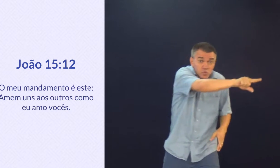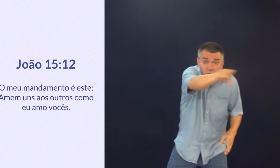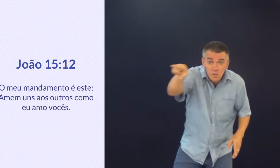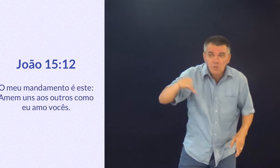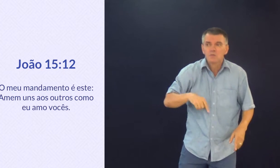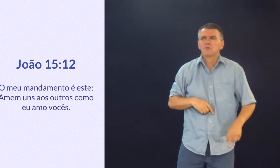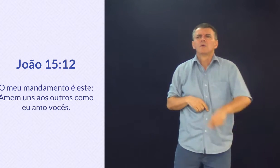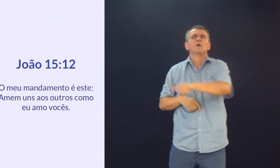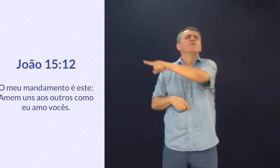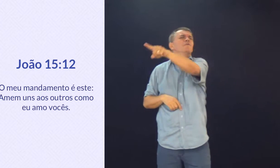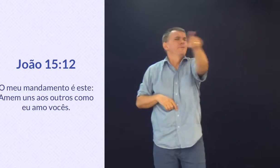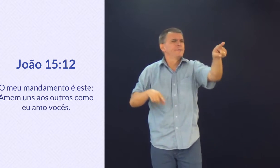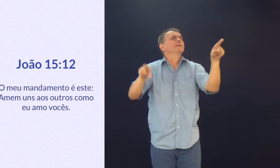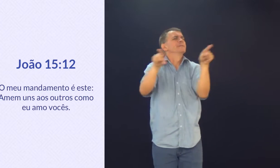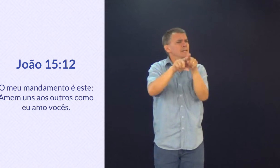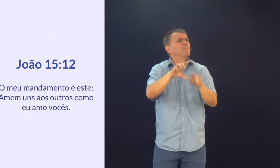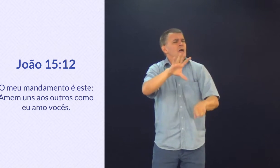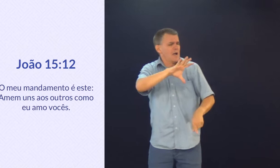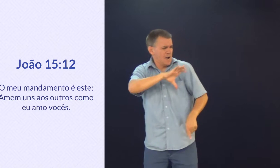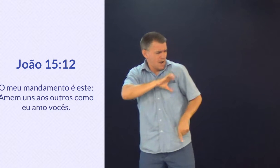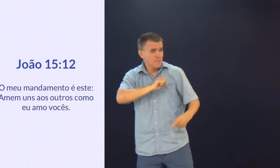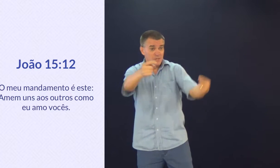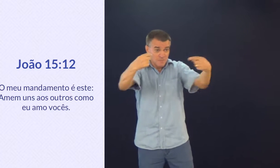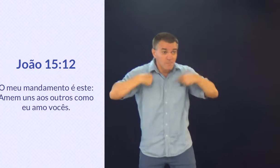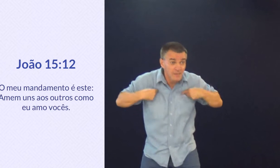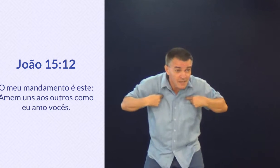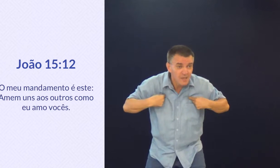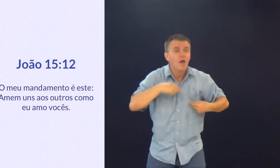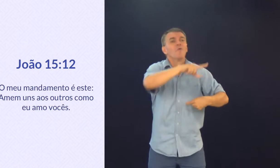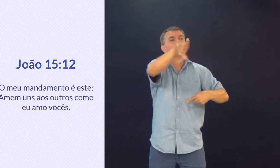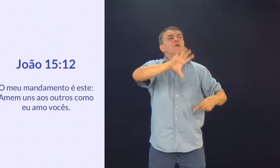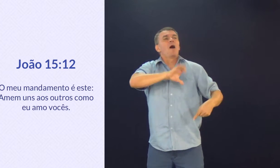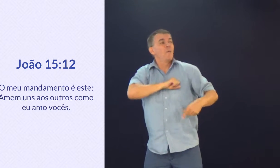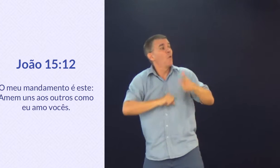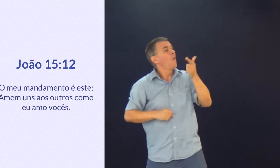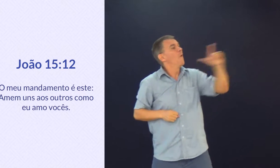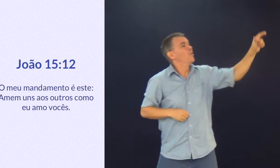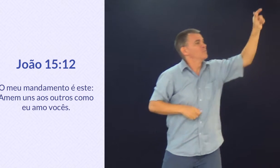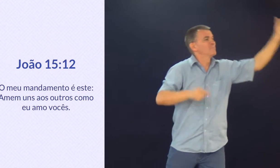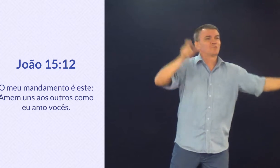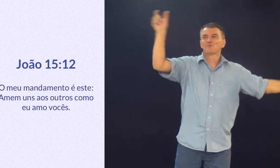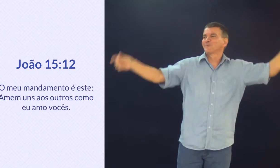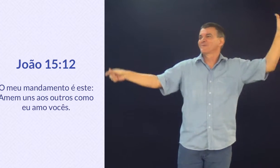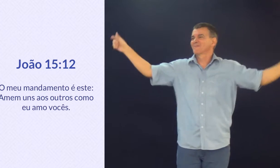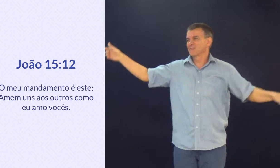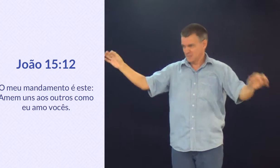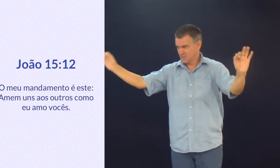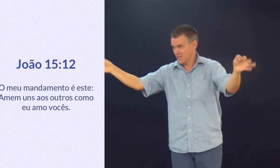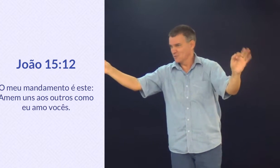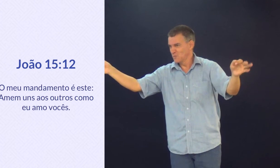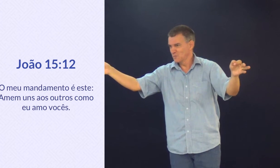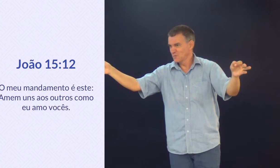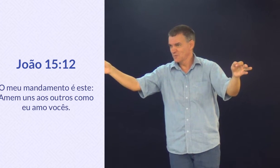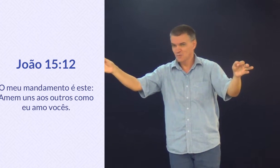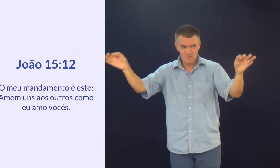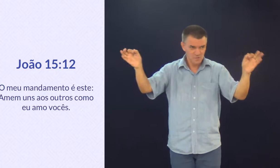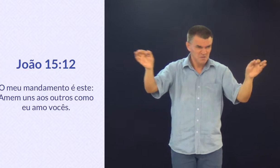jesus ama vocês então vocês também devem animar se vocês a outras pessoas devem amar